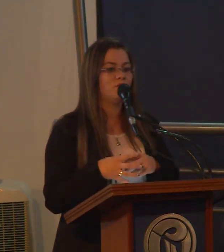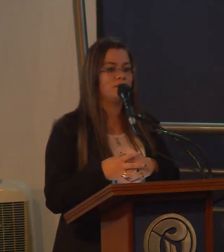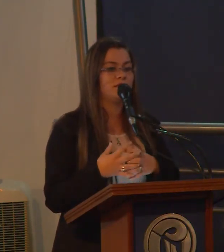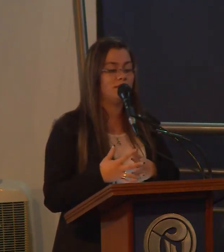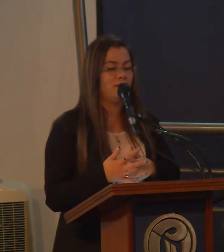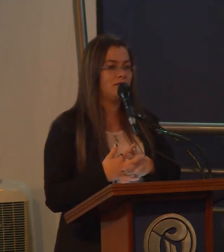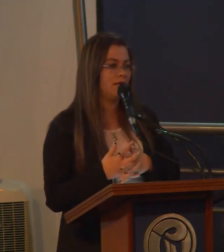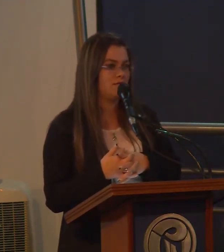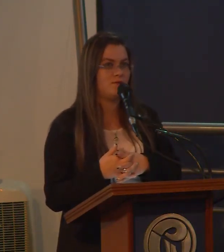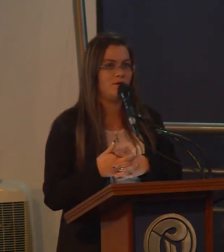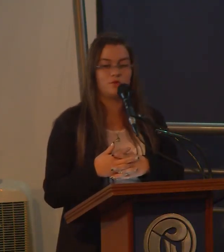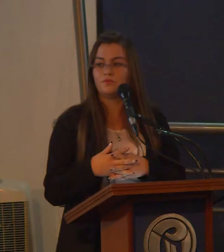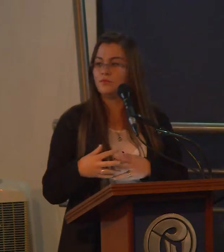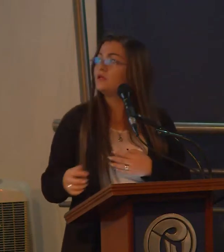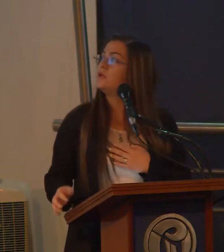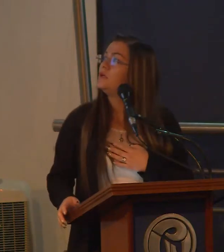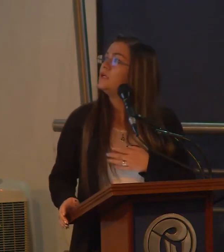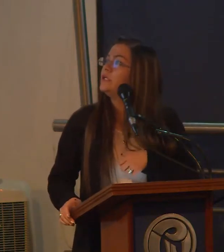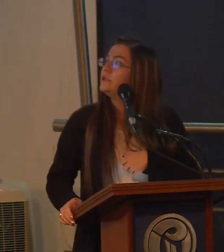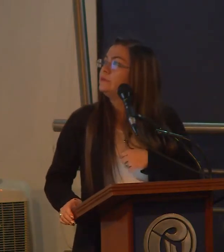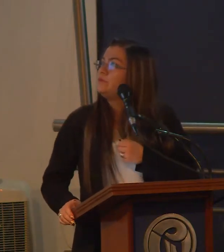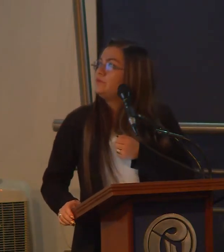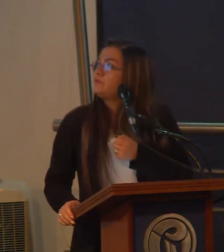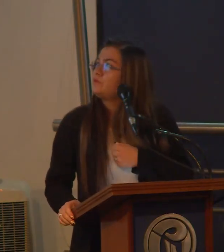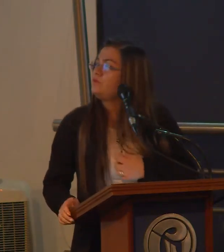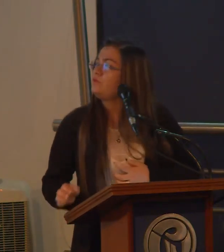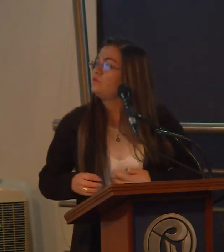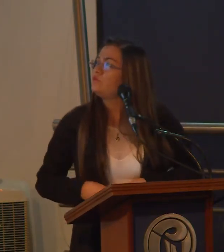las nuevas actividades que llevábamos.